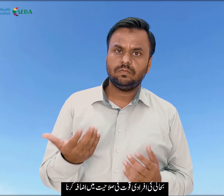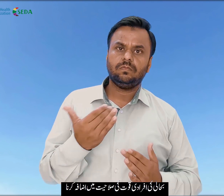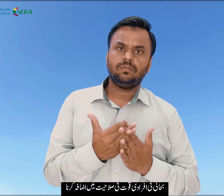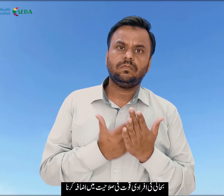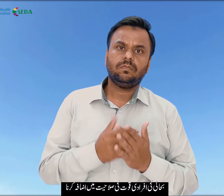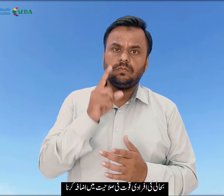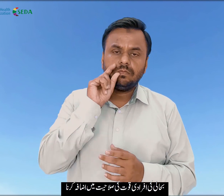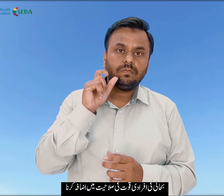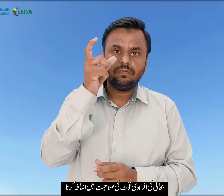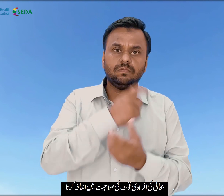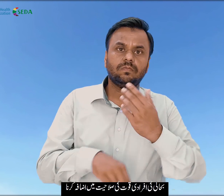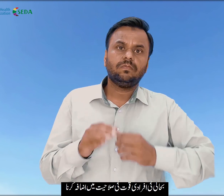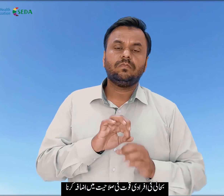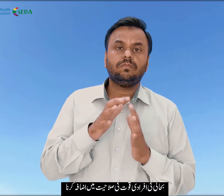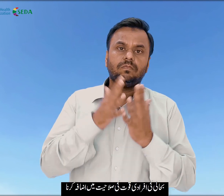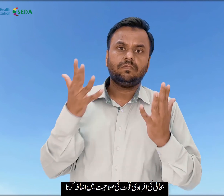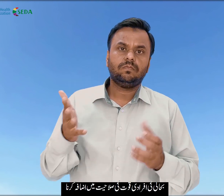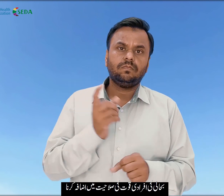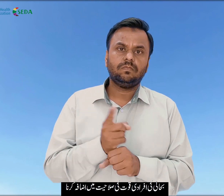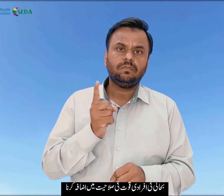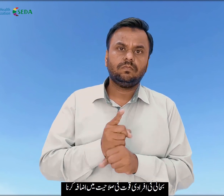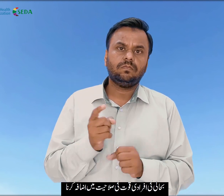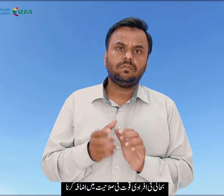بحالی کی افرادی قوت کی صلاحیت میں اضافہ کرنا۔